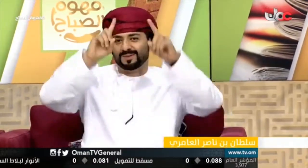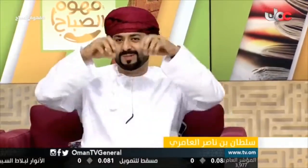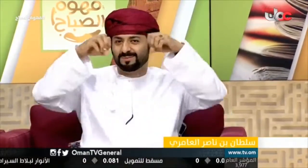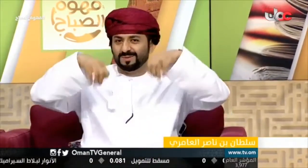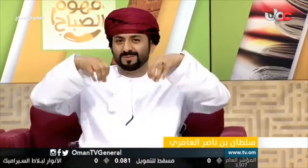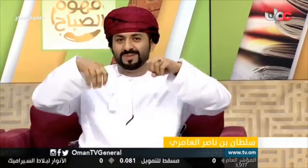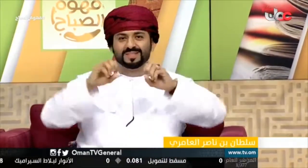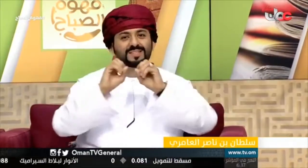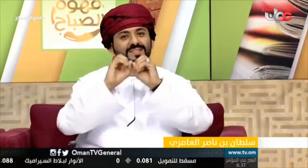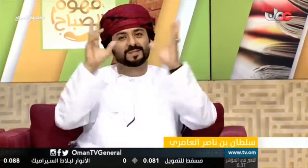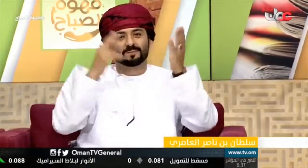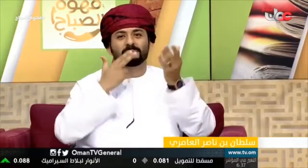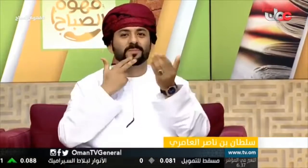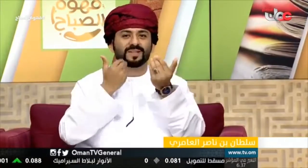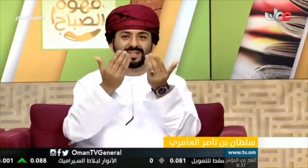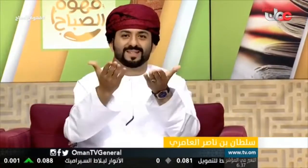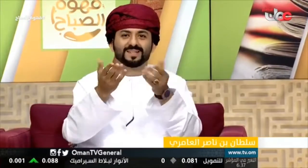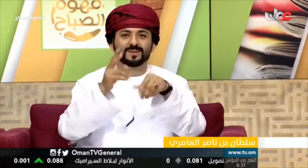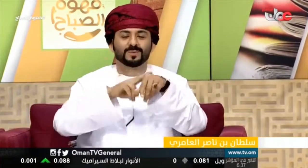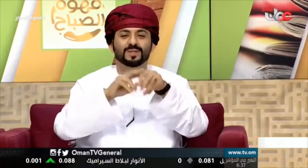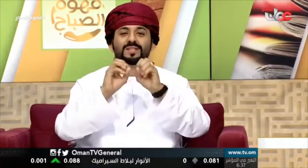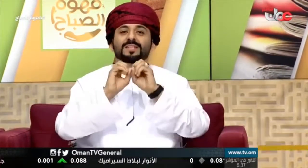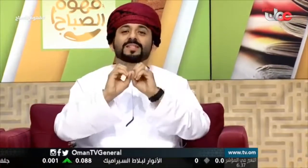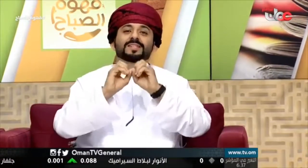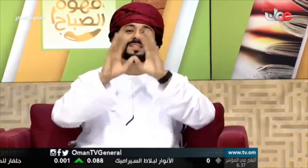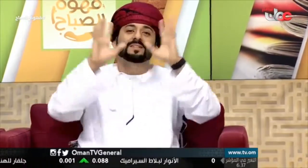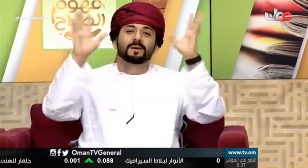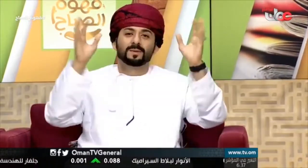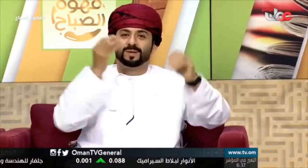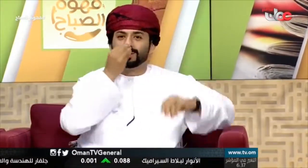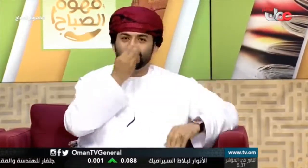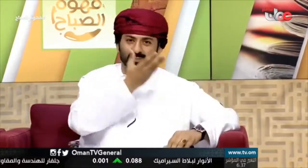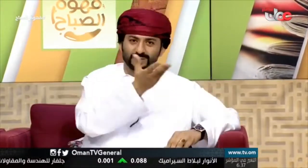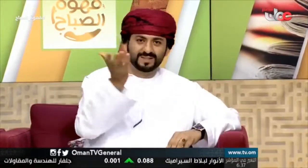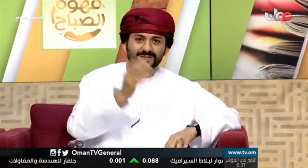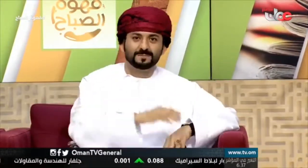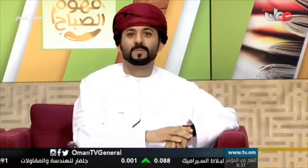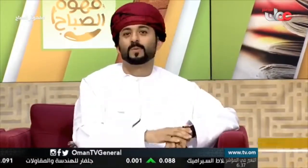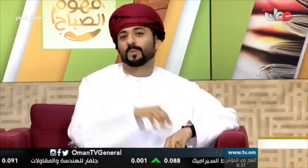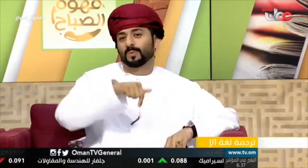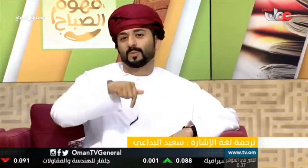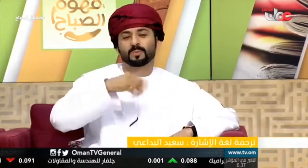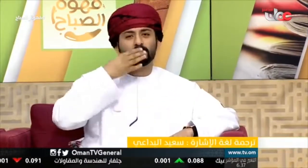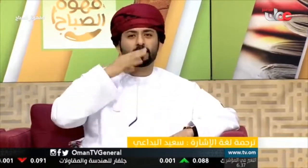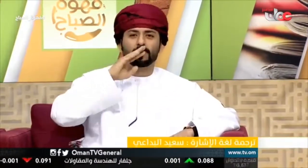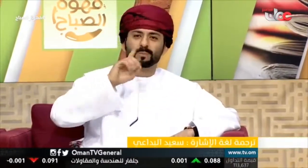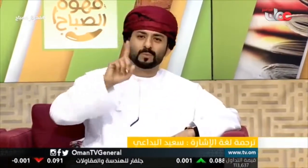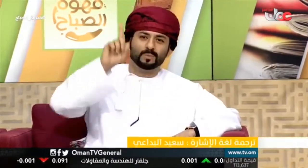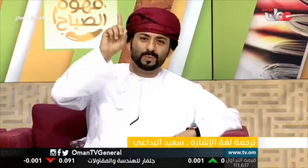الله وبركاته. صباح الخير للجميع، وصباح الورد أيضا للجميع. اليوم الحمد